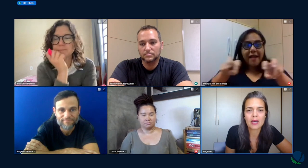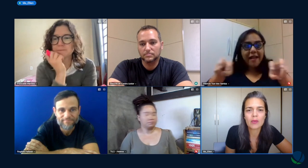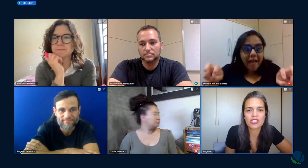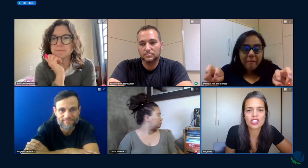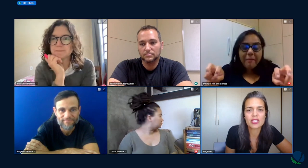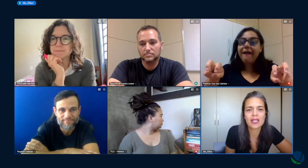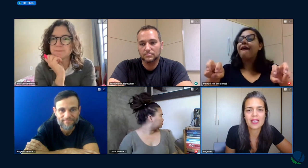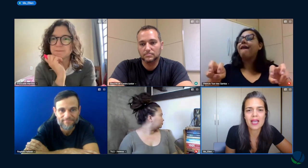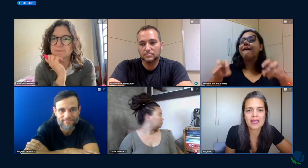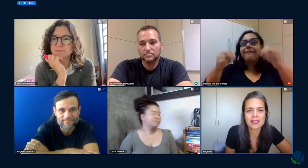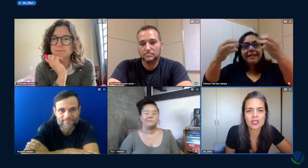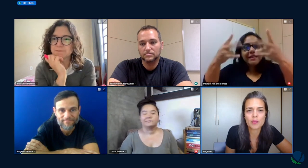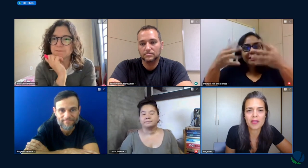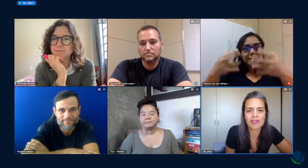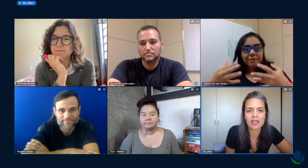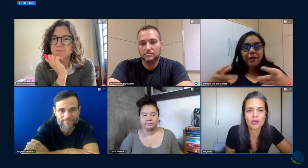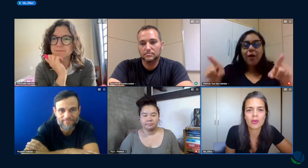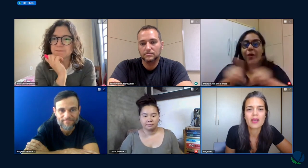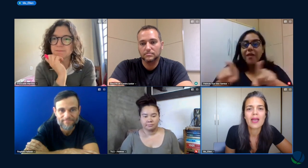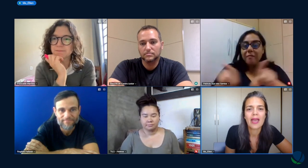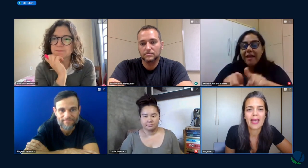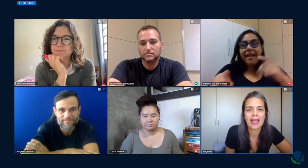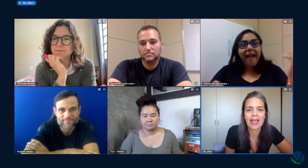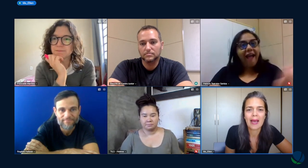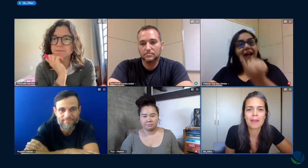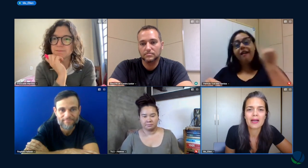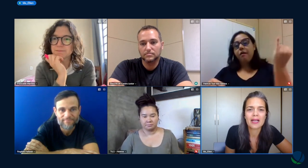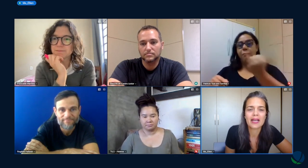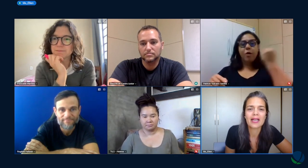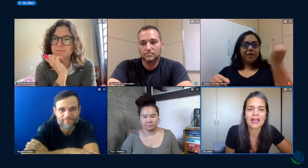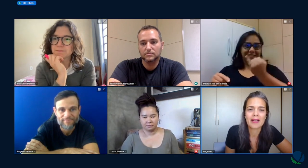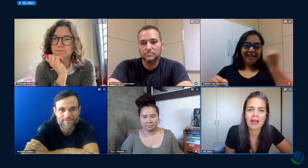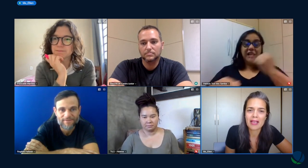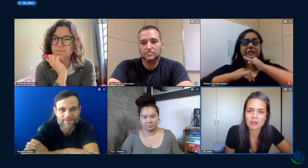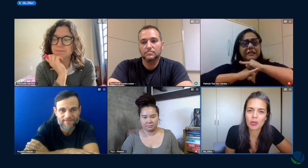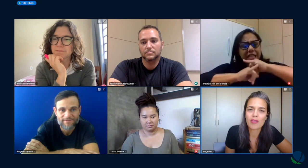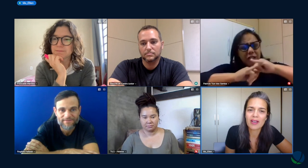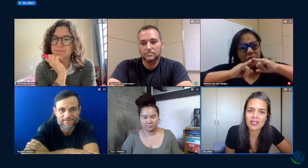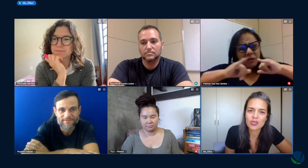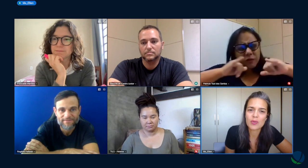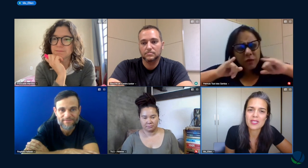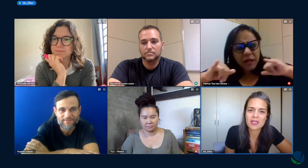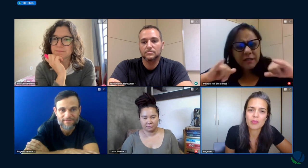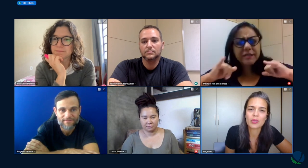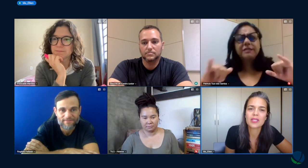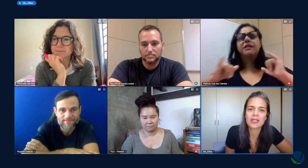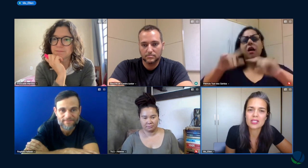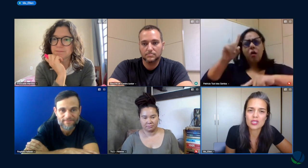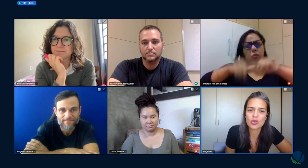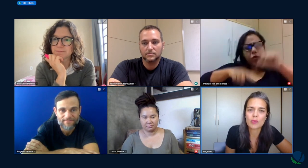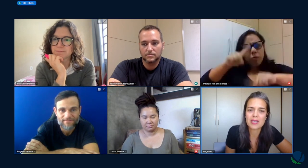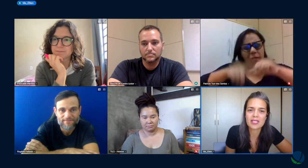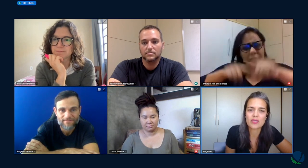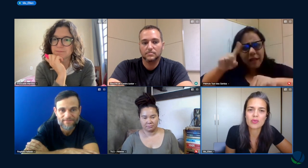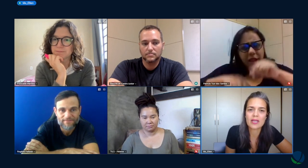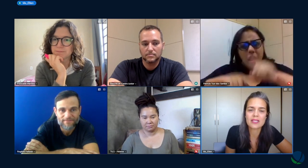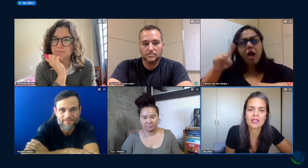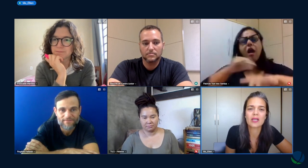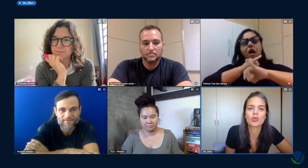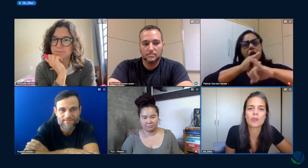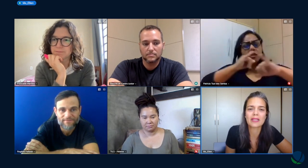da impressão a gente ter esse texto perfeito. A banca explicou várias coisas importantes sobre